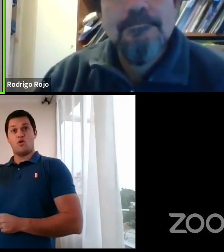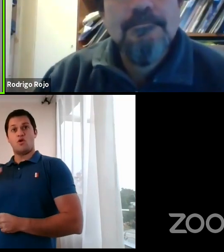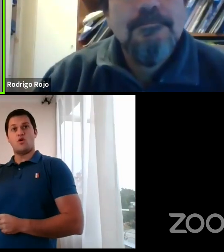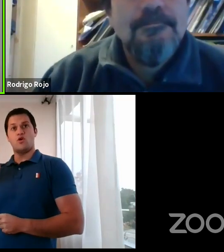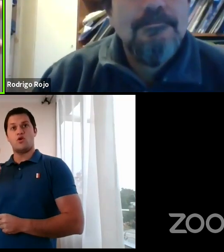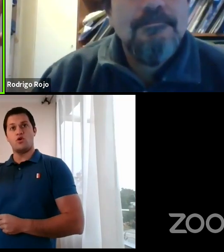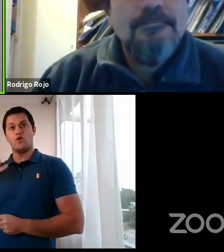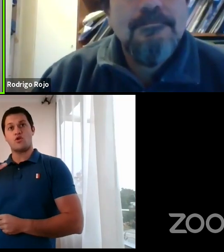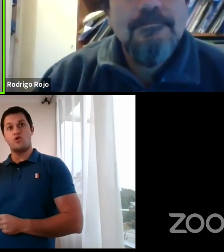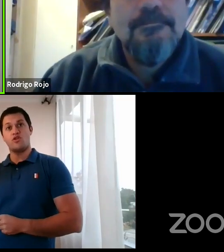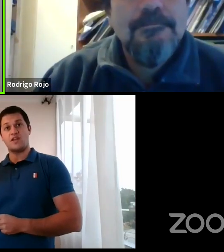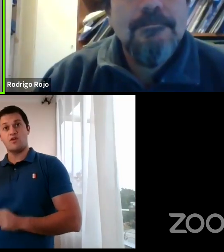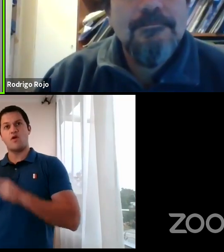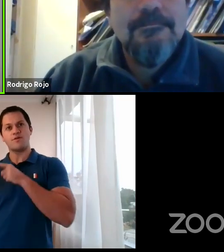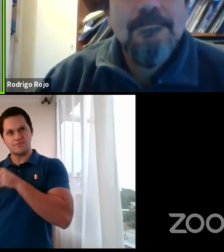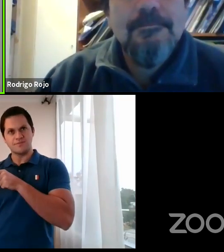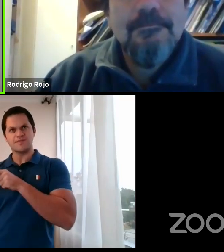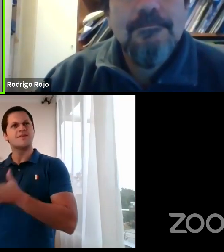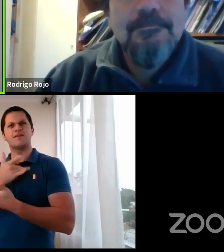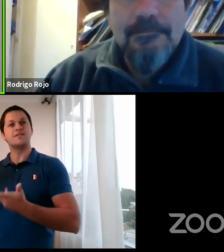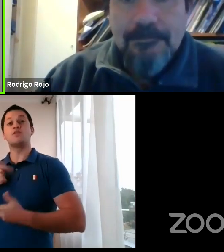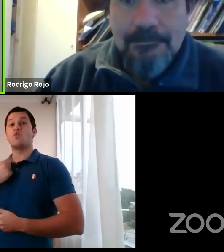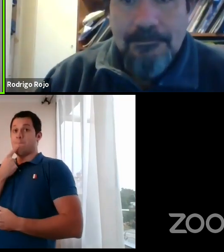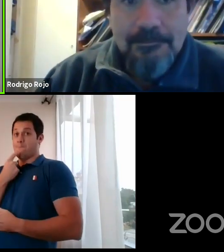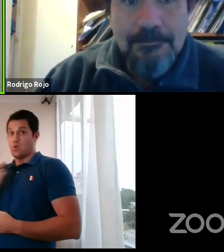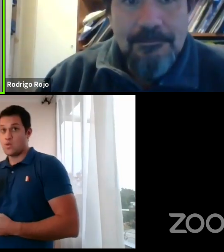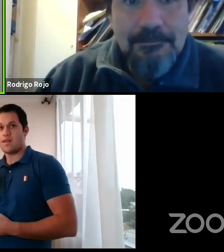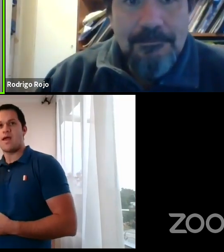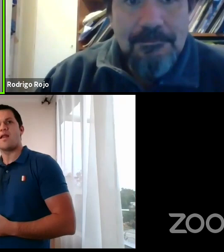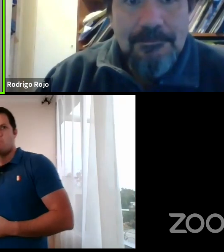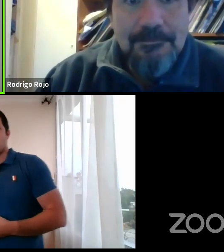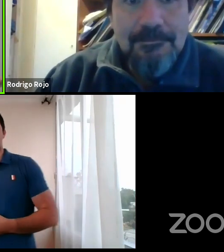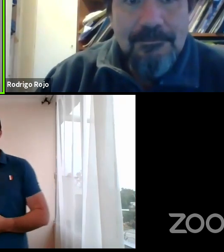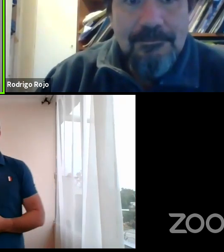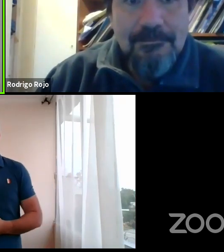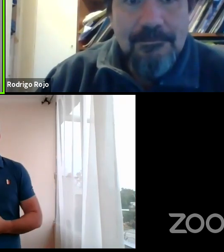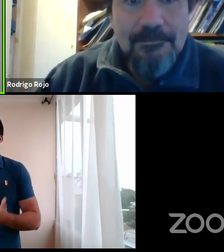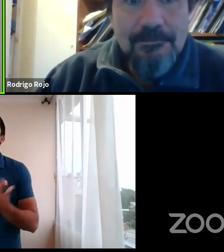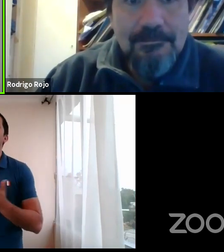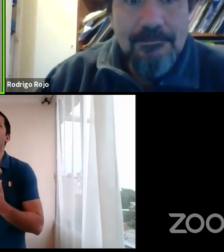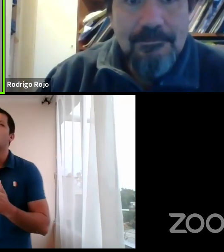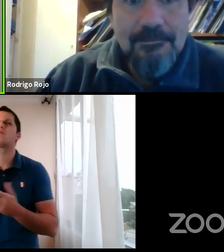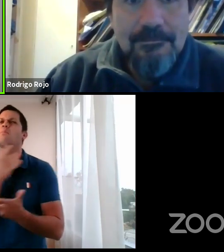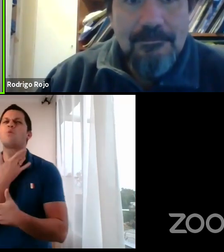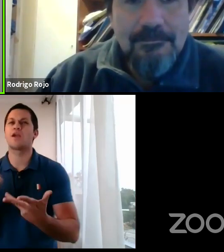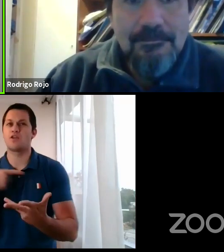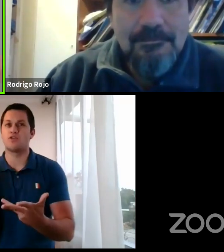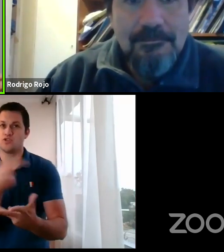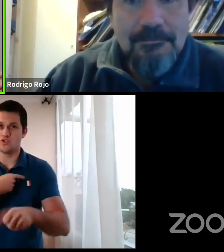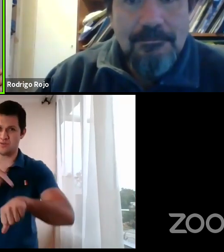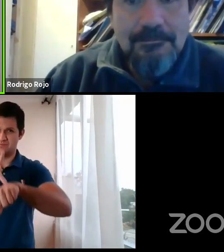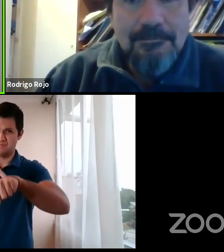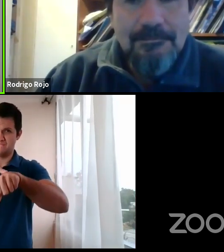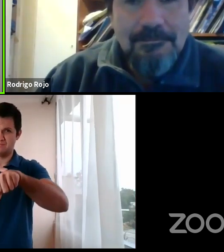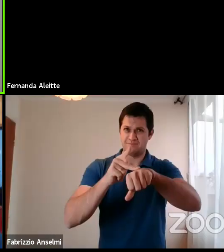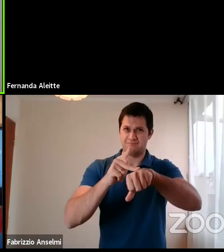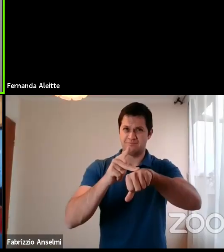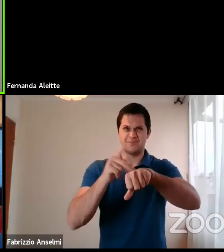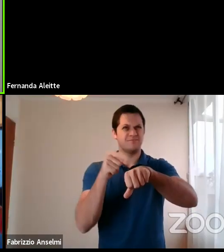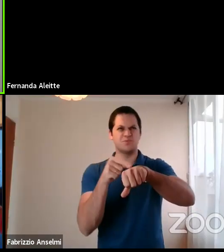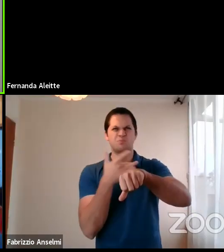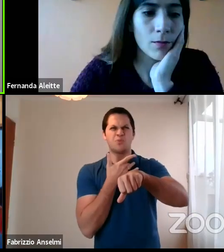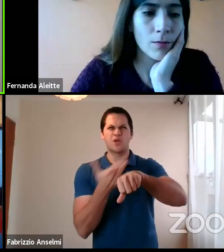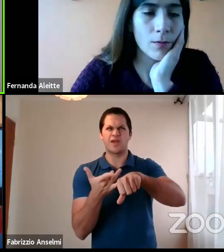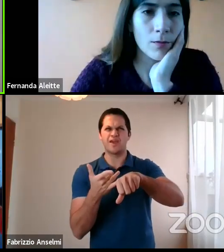una pregunta que les dejamos como invitado. ¿Por qué nos llamamos kinesiólogos o kinesiólogas? ¿No? Esa es la primera pregunta. Y lo